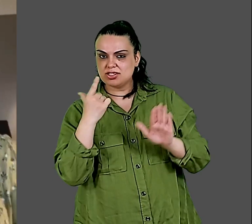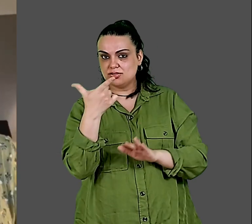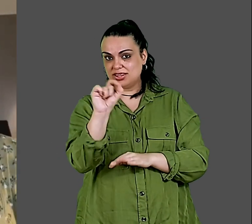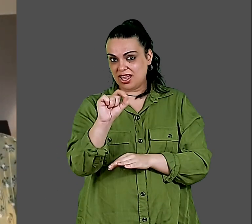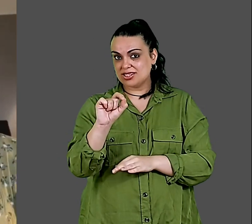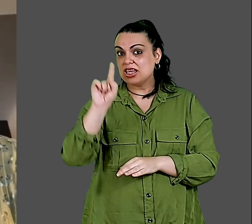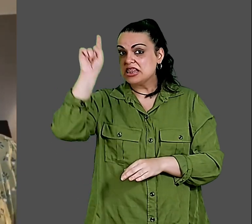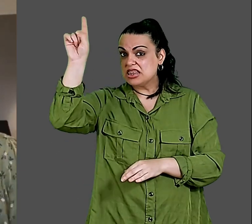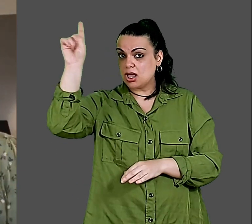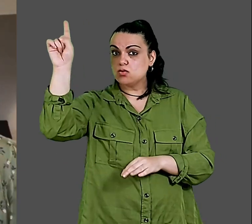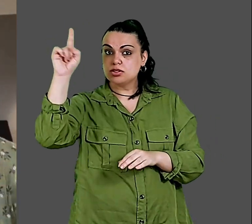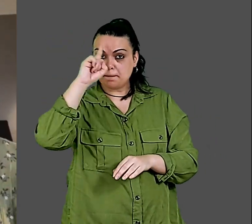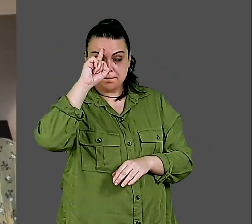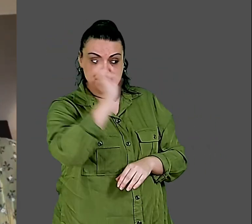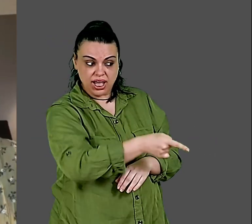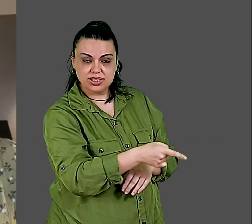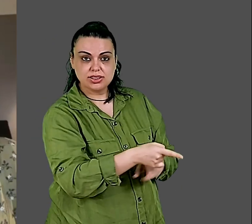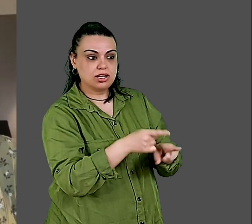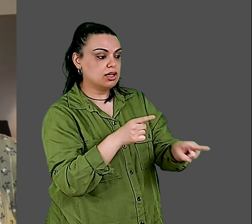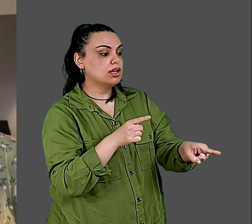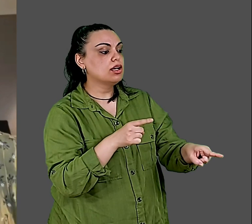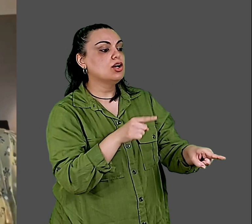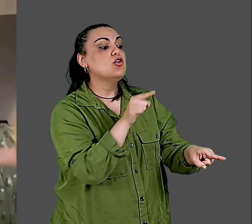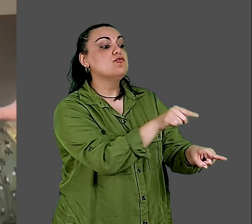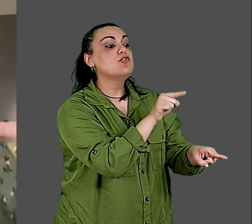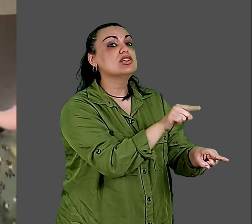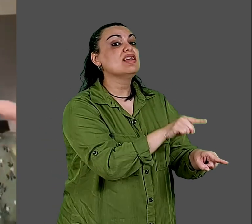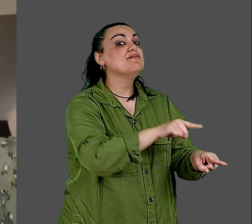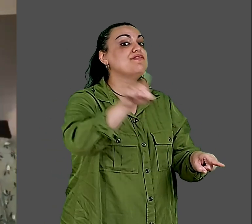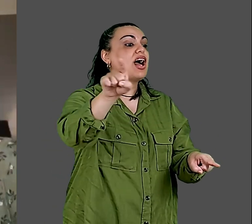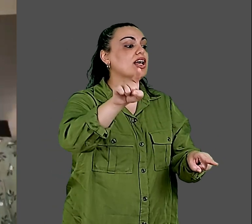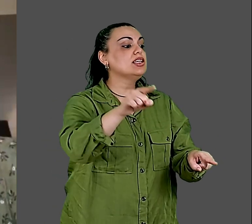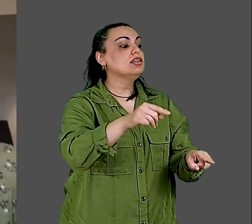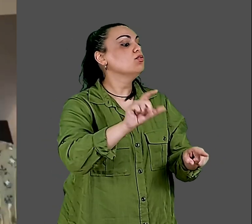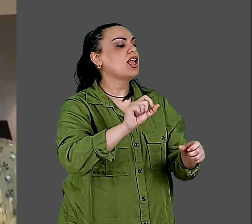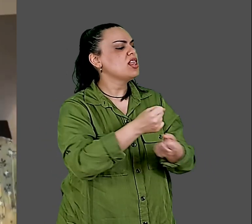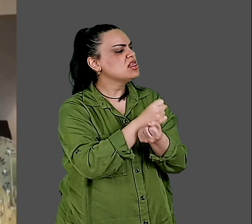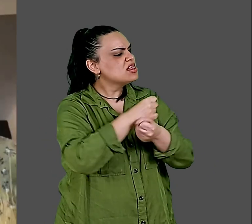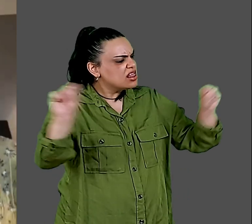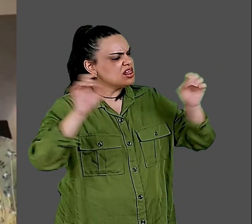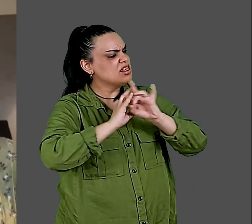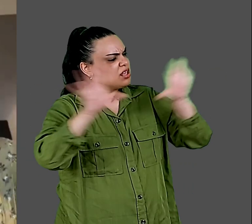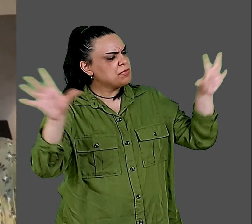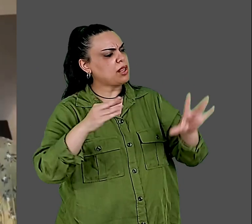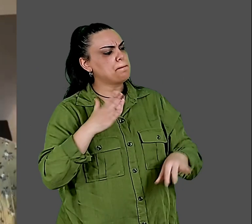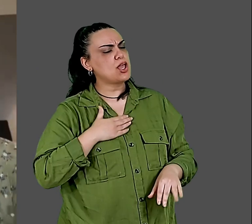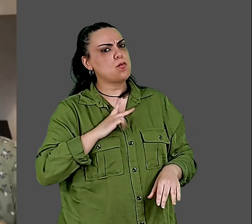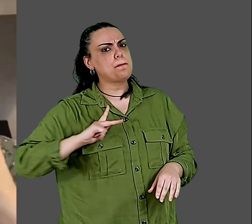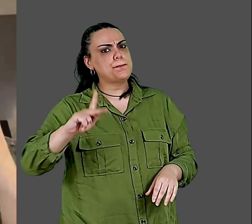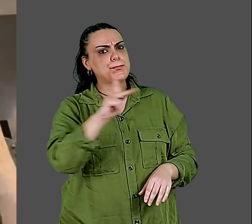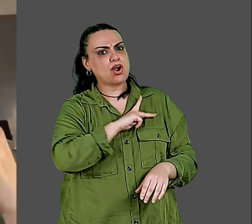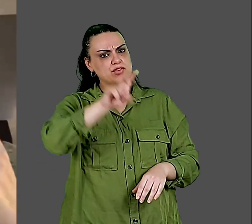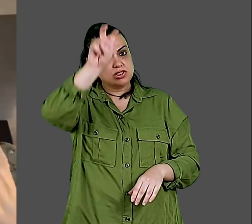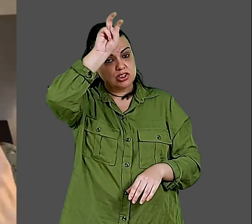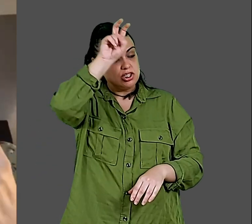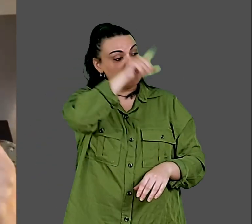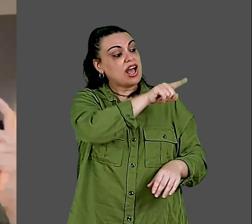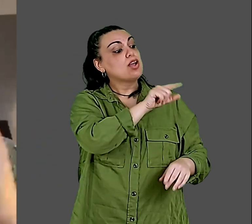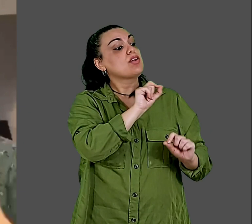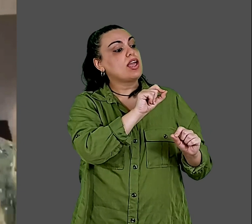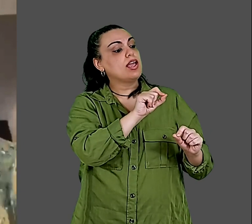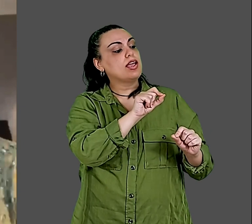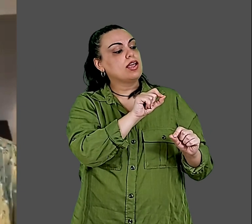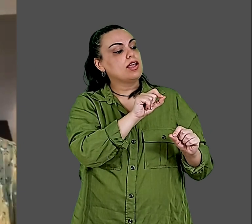trazendo a missão. Vem agora e vai tirar o meu povo da terra do Egito. Vai levar eles a um lugar que